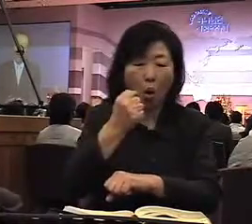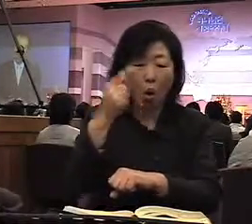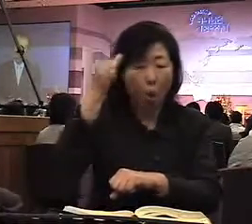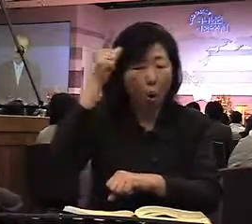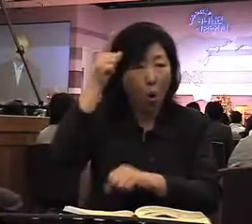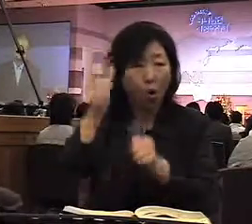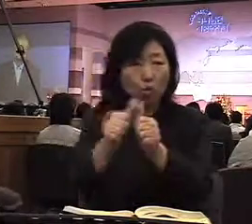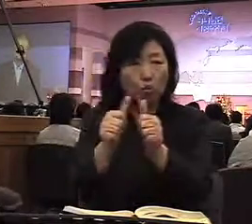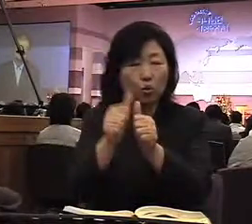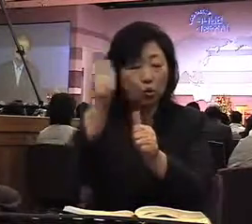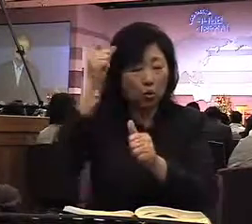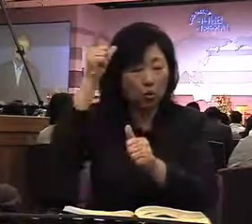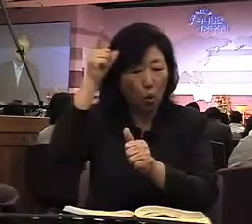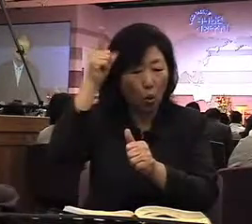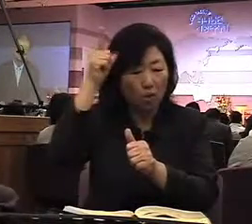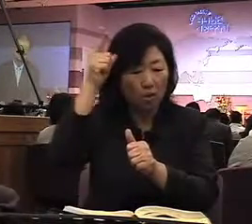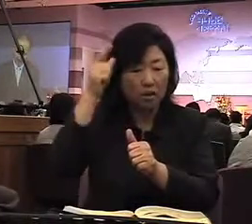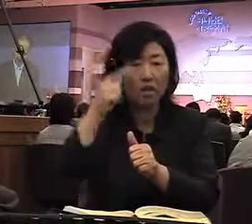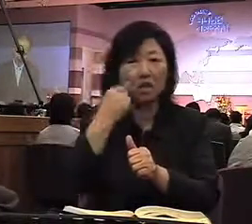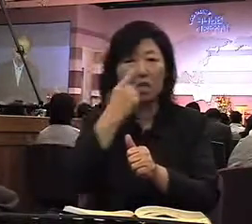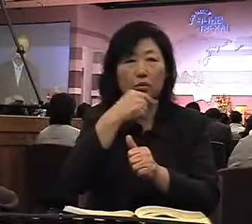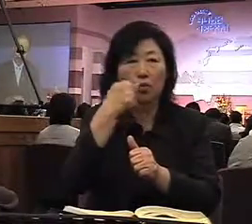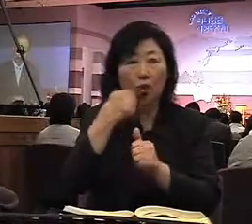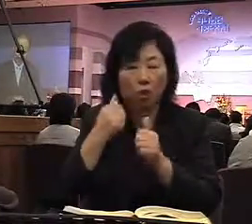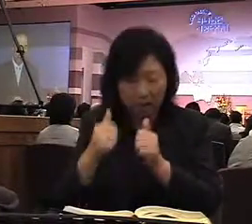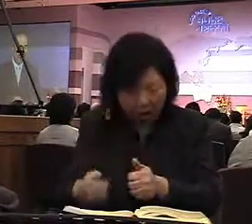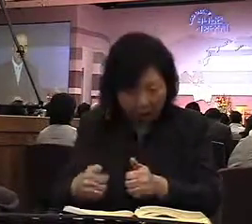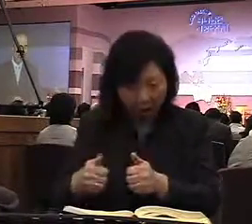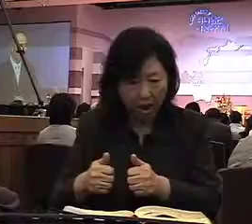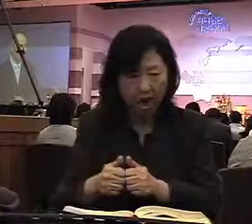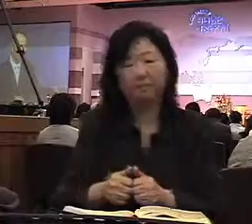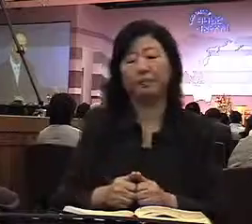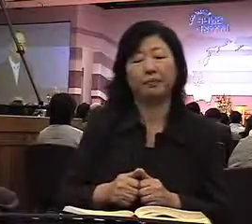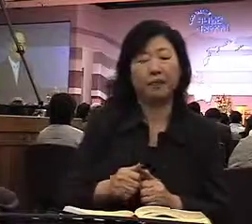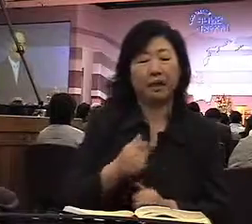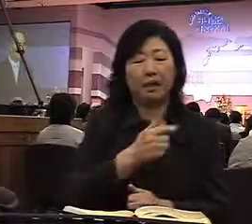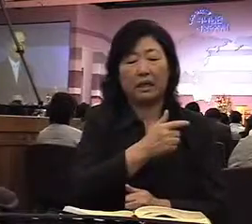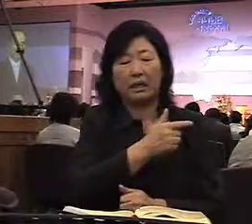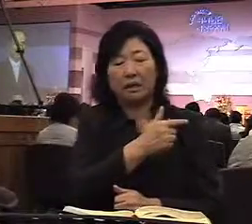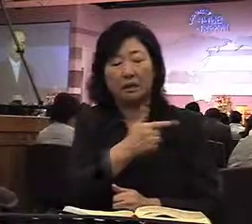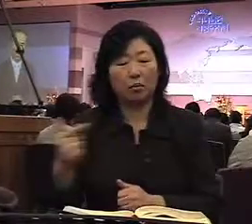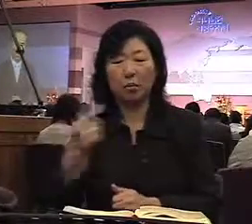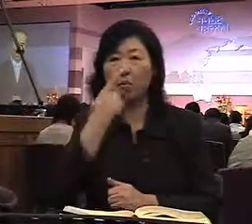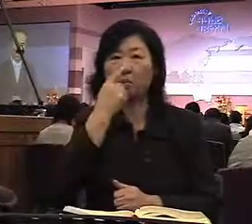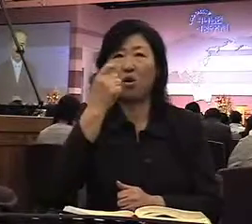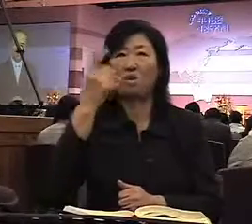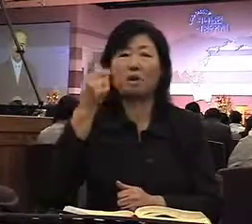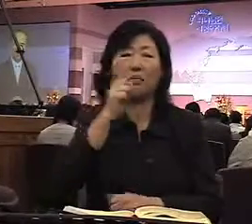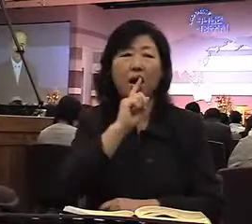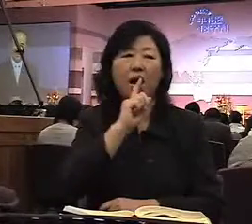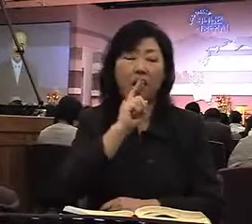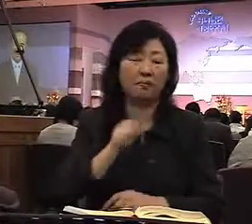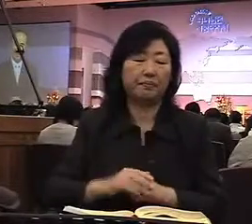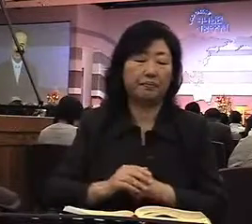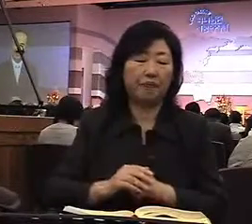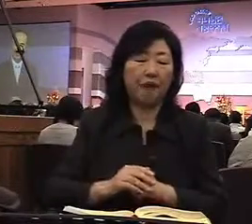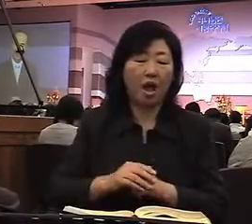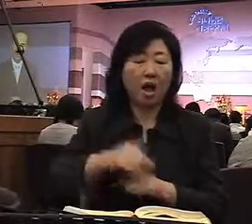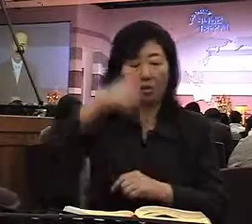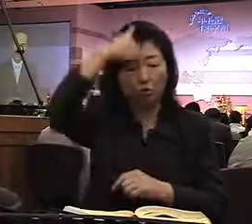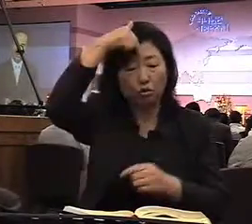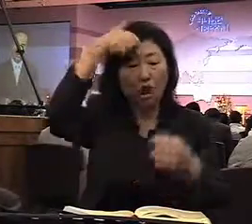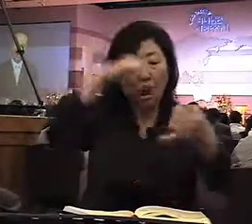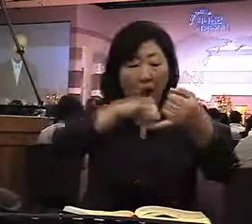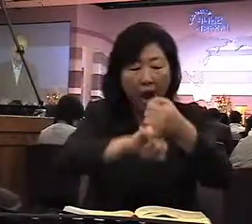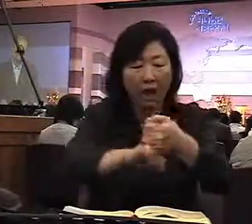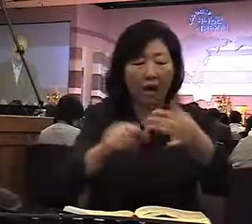대신한다는 입술의 제사를 얘기하고 있는 것입니다. 입술의 제사. 이거 너무너무 멋있는 말입니다. 특별히 구약 가운데에서 이런